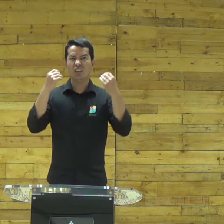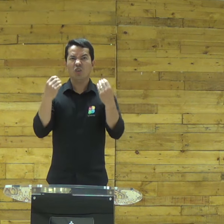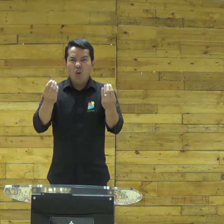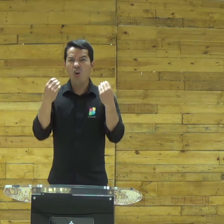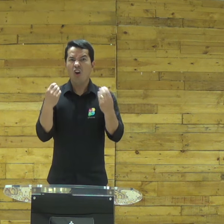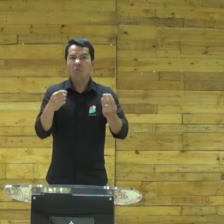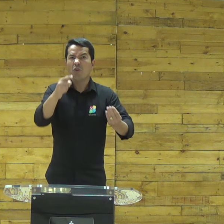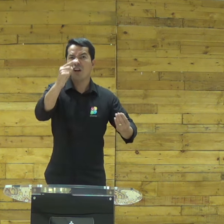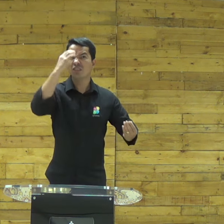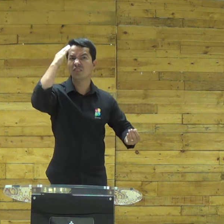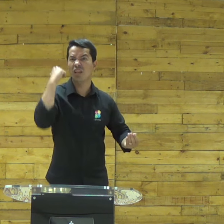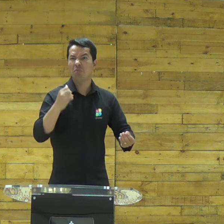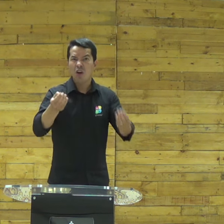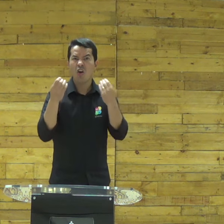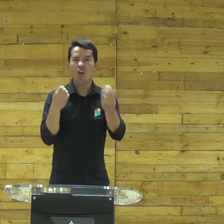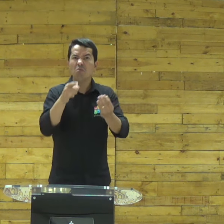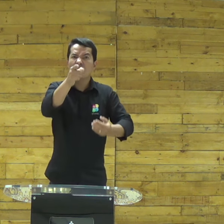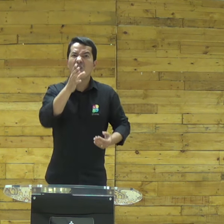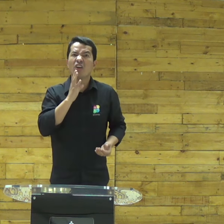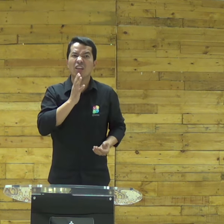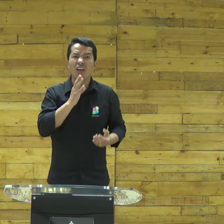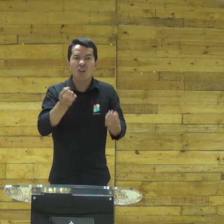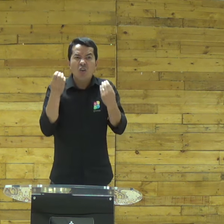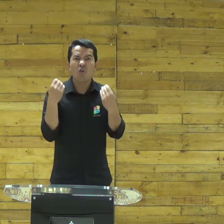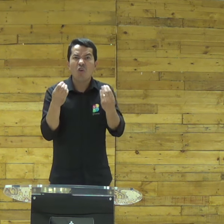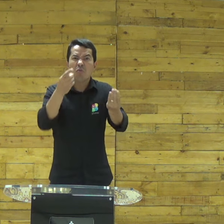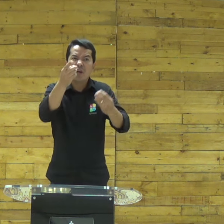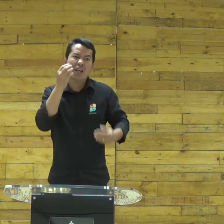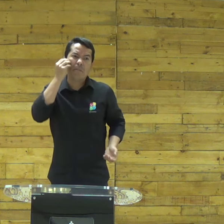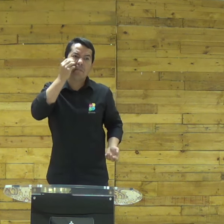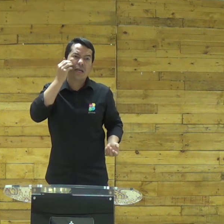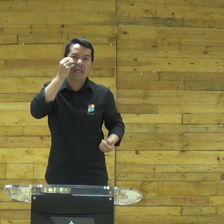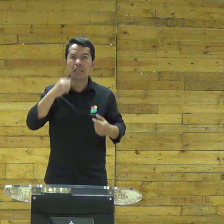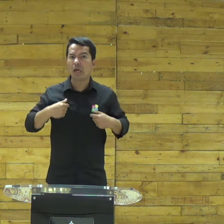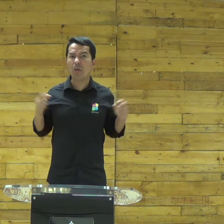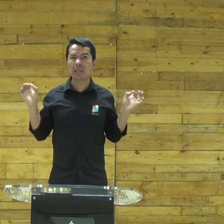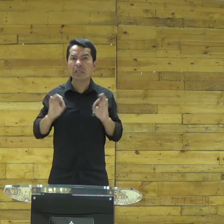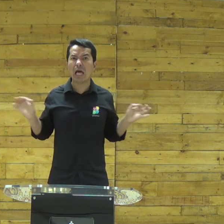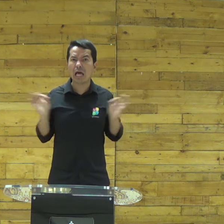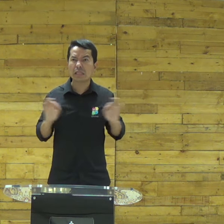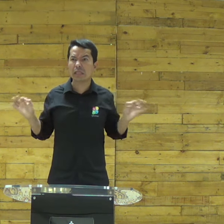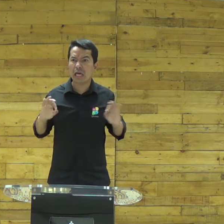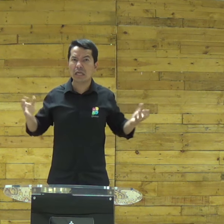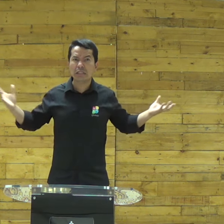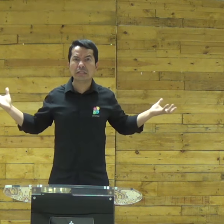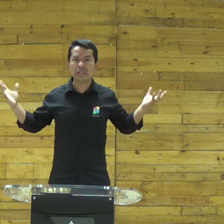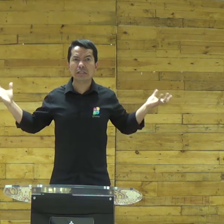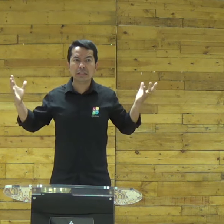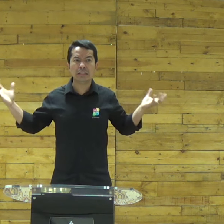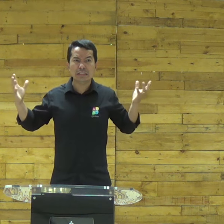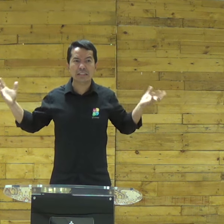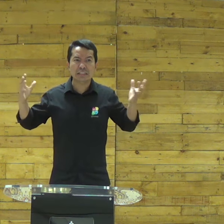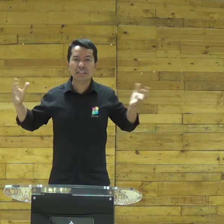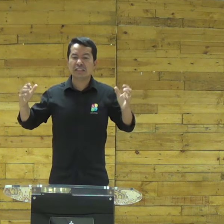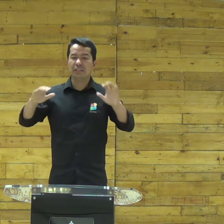ai como assim como que ele sabe da minha vida como é que ele conhece a me